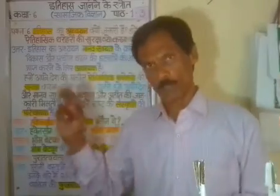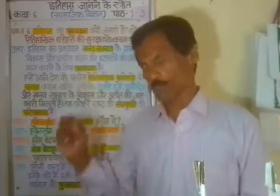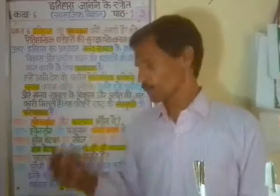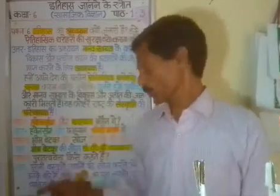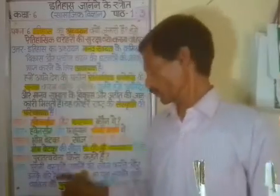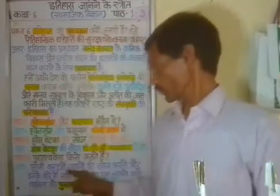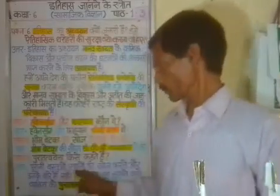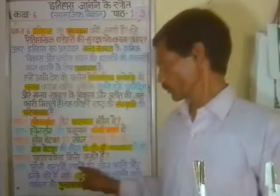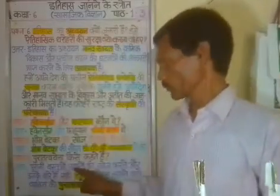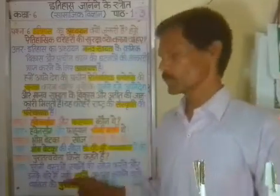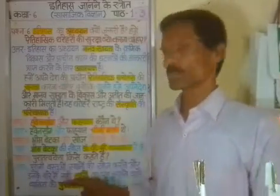वस्तुओं,